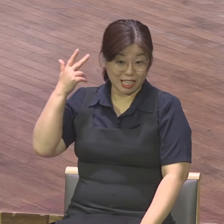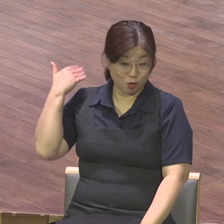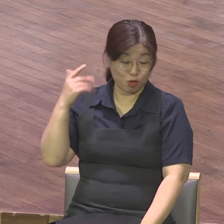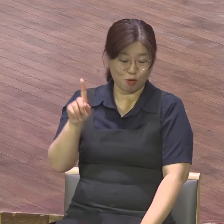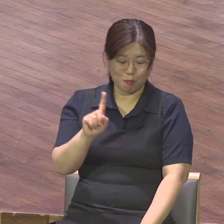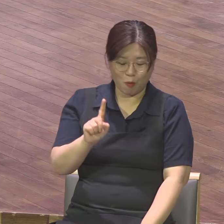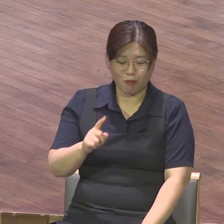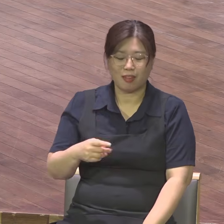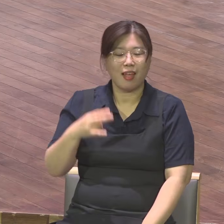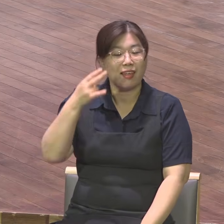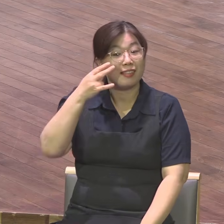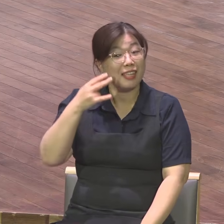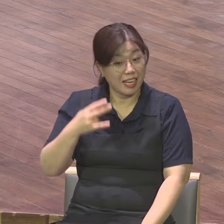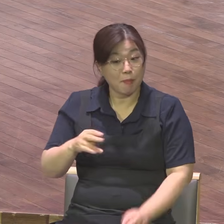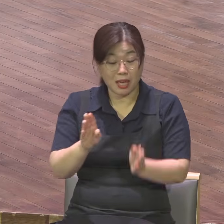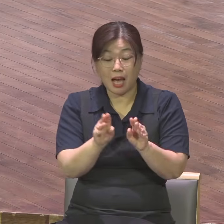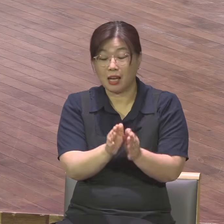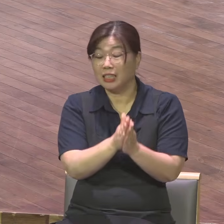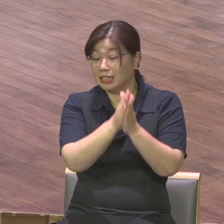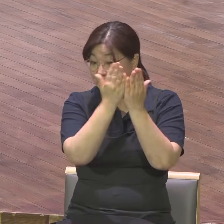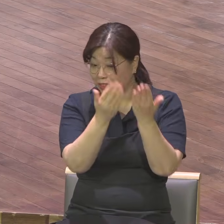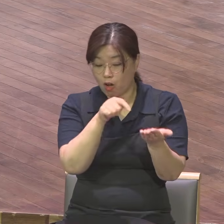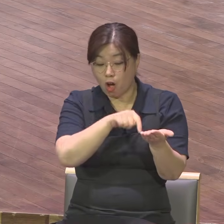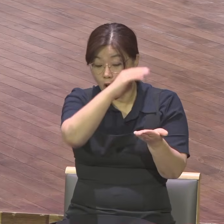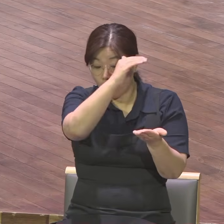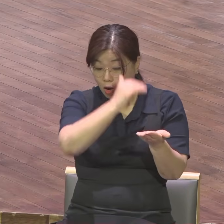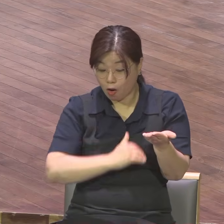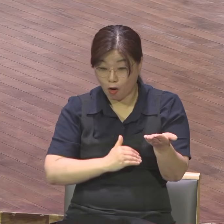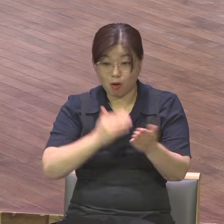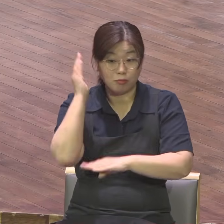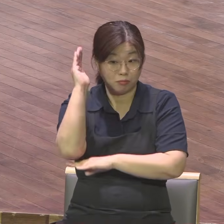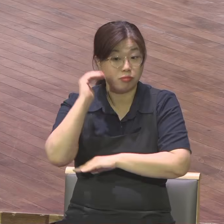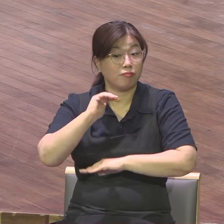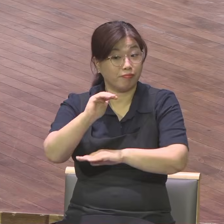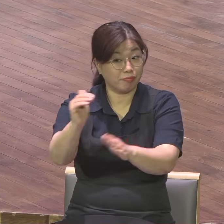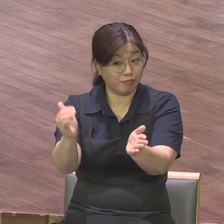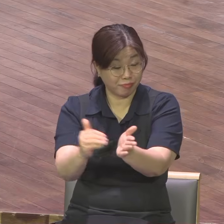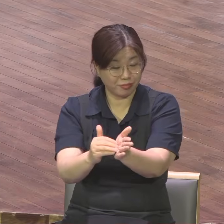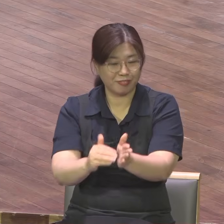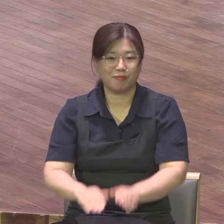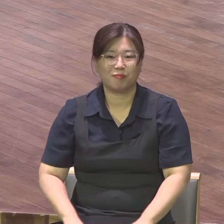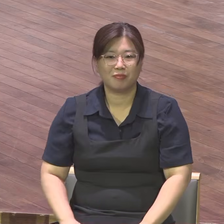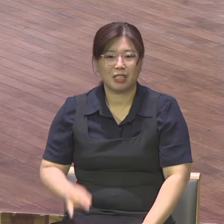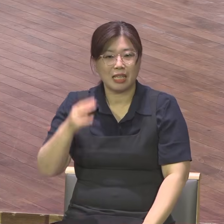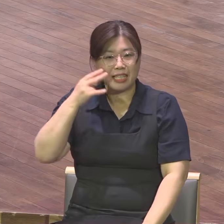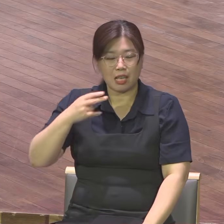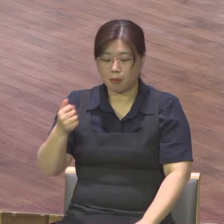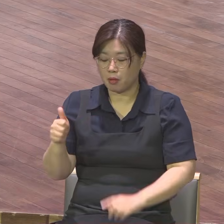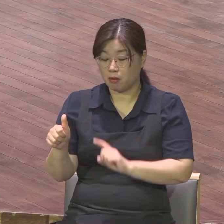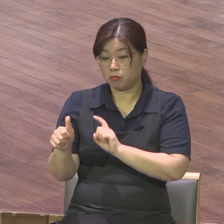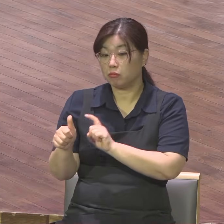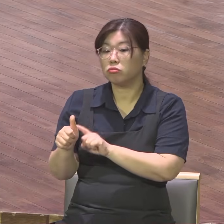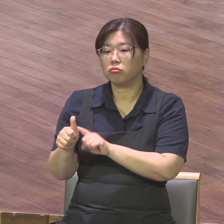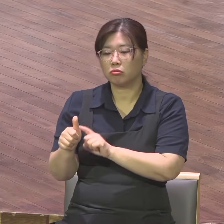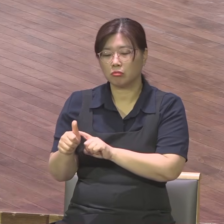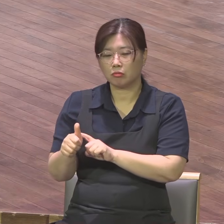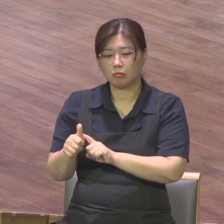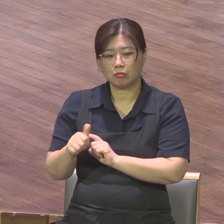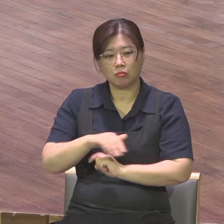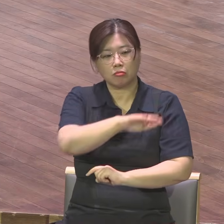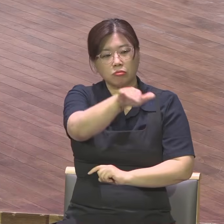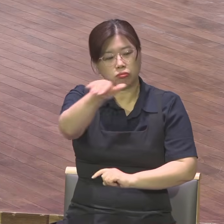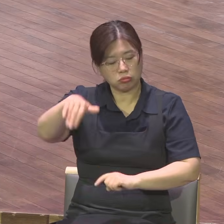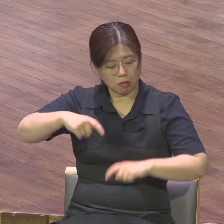뜻을 남유다 백성들에게 계속 선포를 했음을 볼 수 있었어요. 그런데 이들이